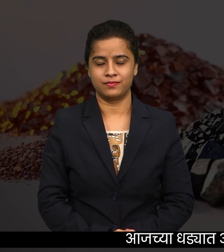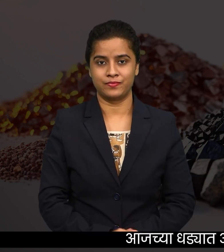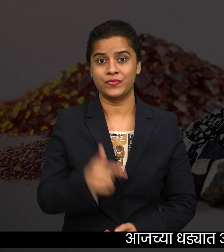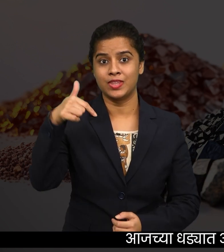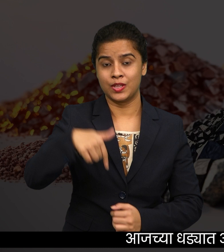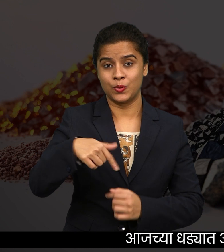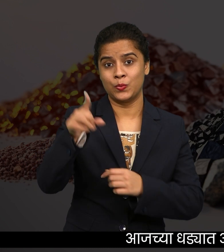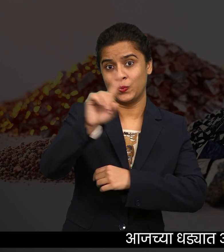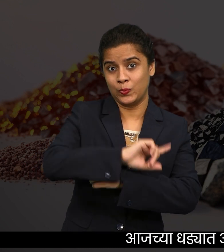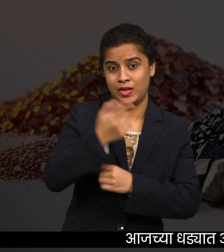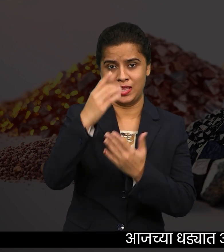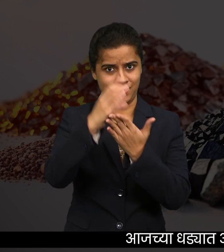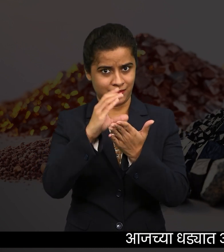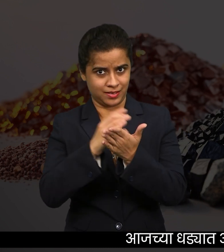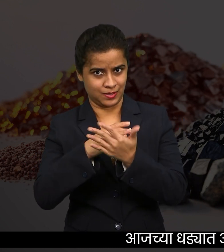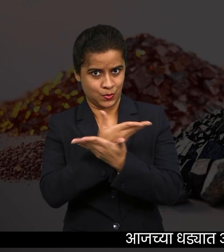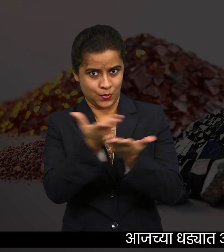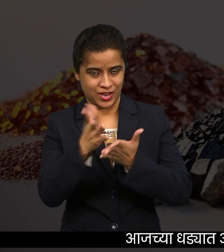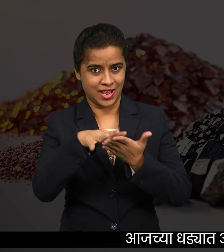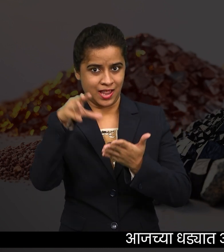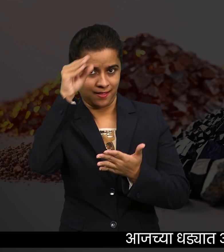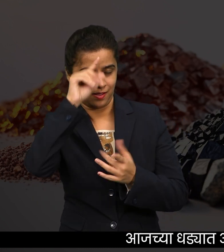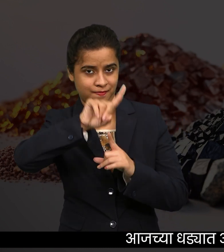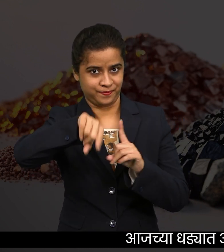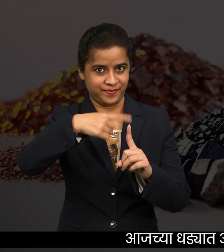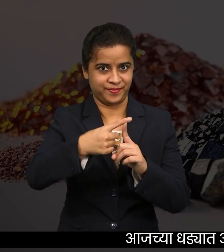आजच्या धड्यात आपण पुढील गोष्टी शिकणार आहोत.